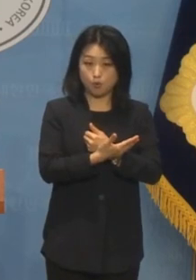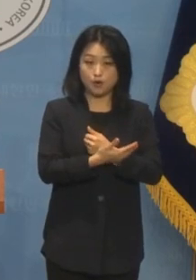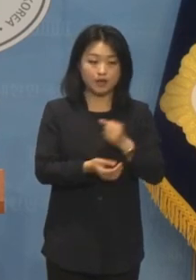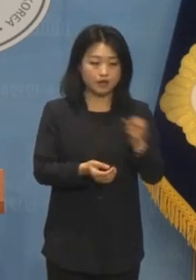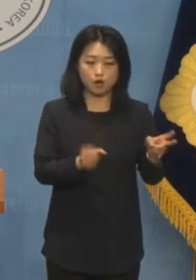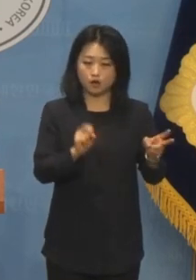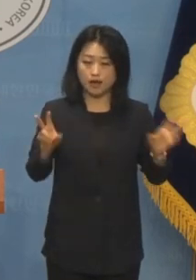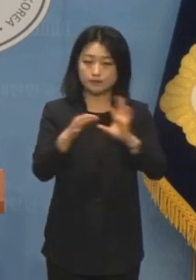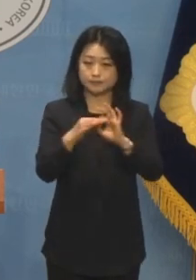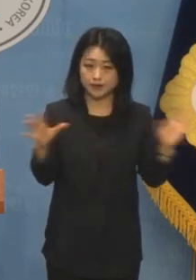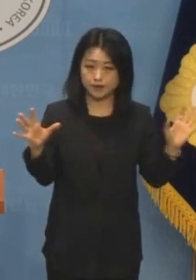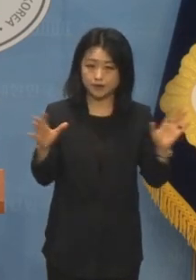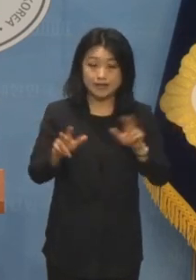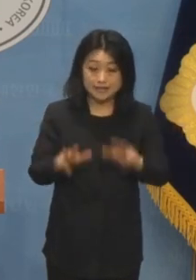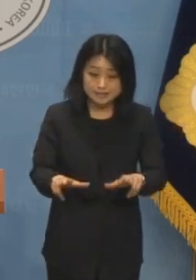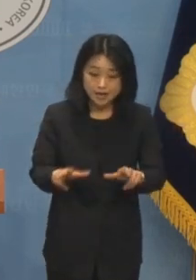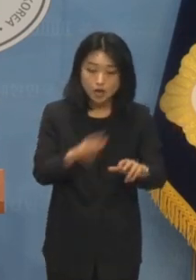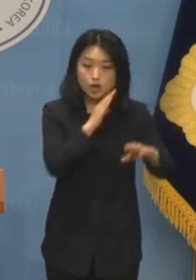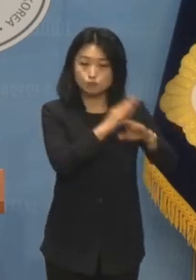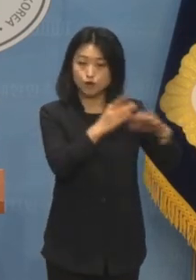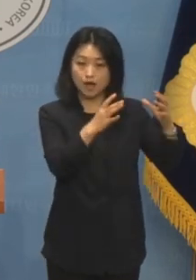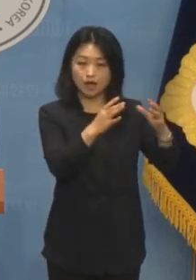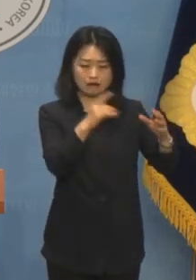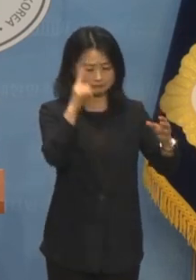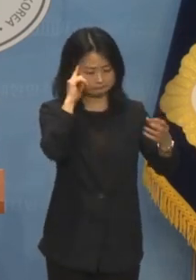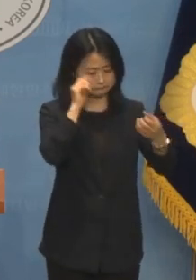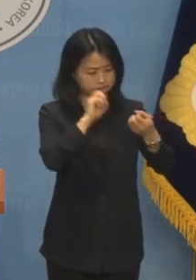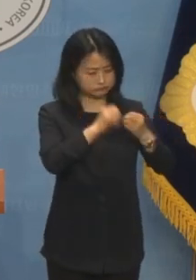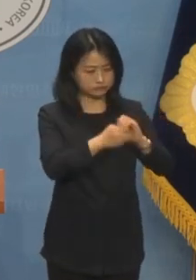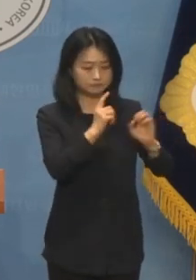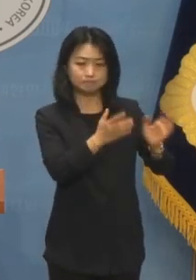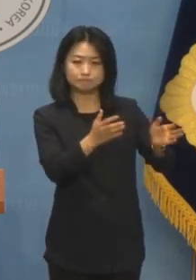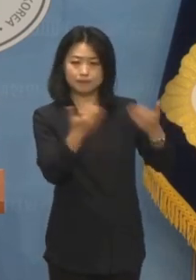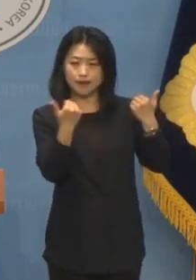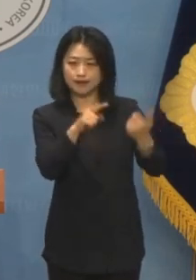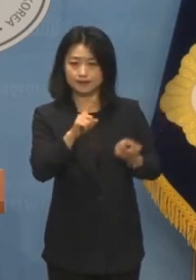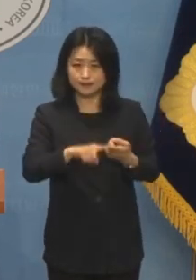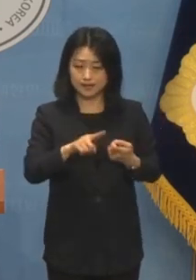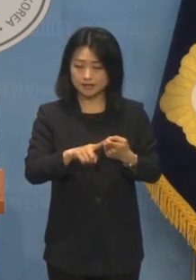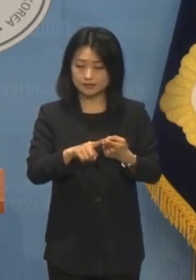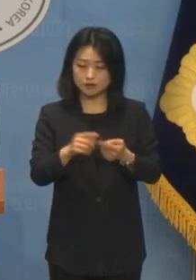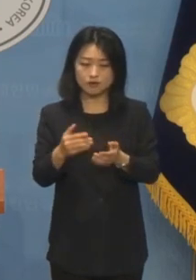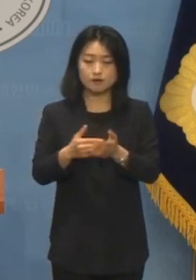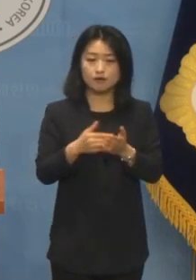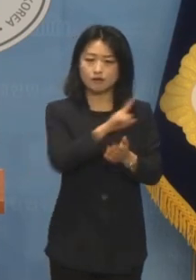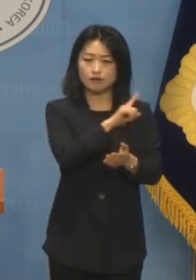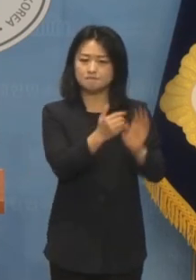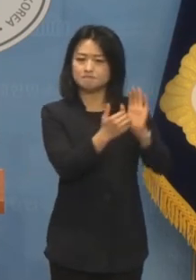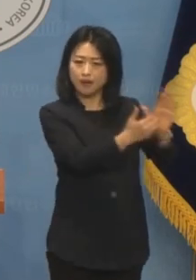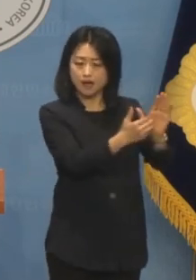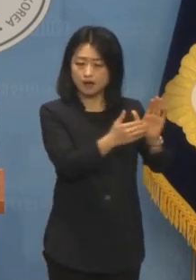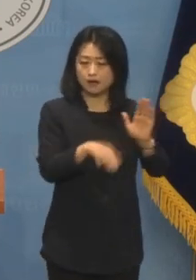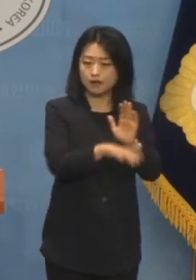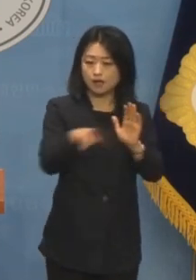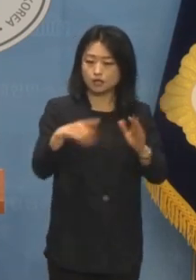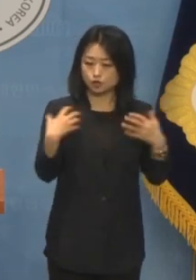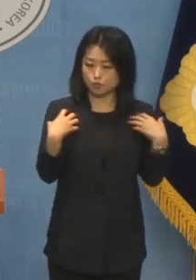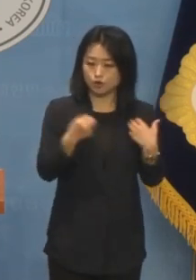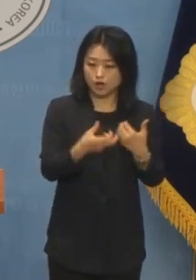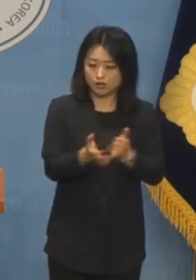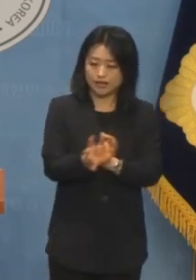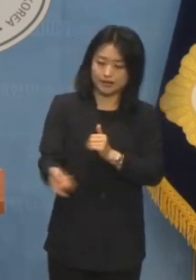합니다. 이제라도 북한 정권의 비상식적인 도발에 목소리를 내고 정부와 여당의 대응에 동참해 주시기를 강력히